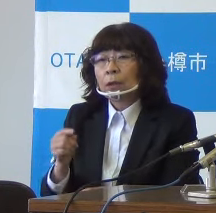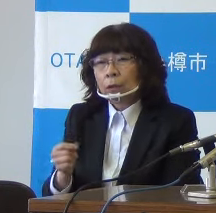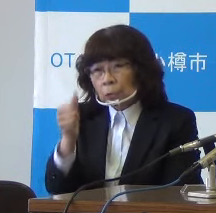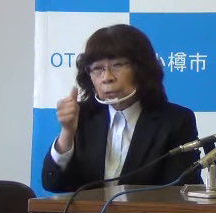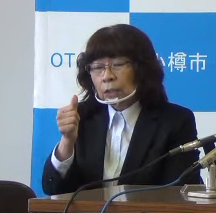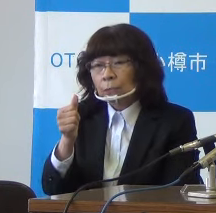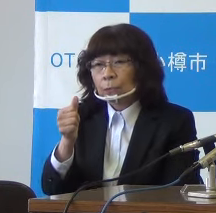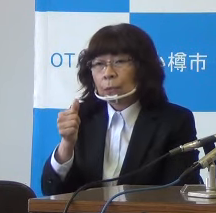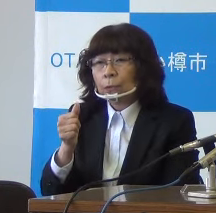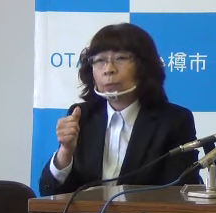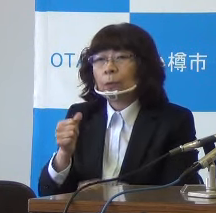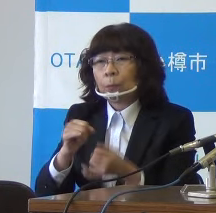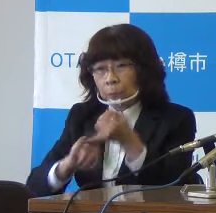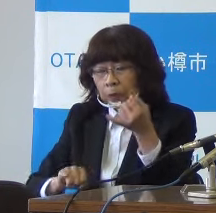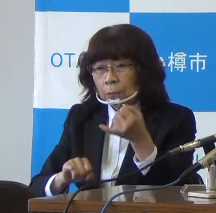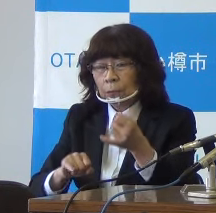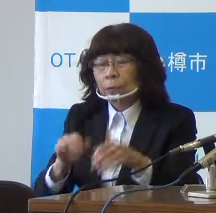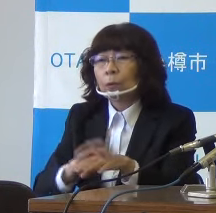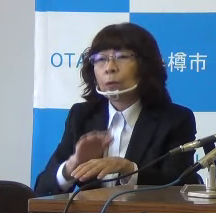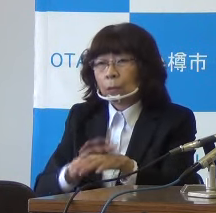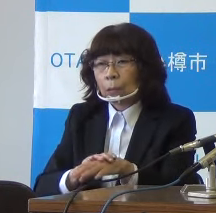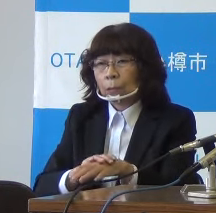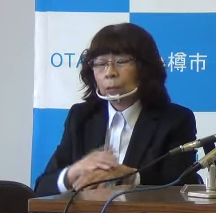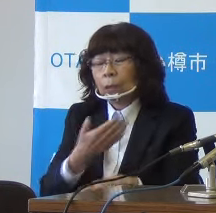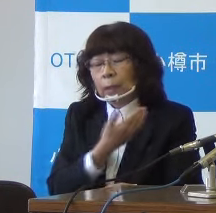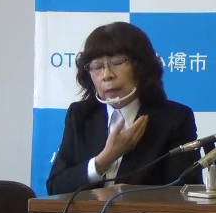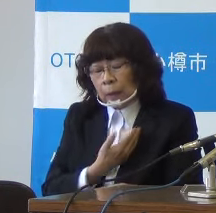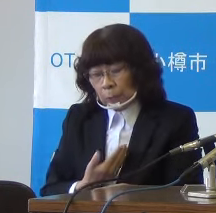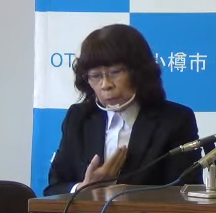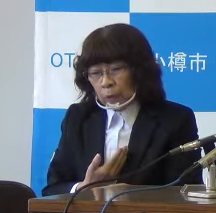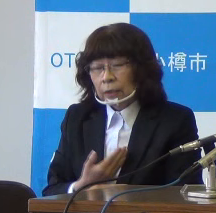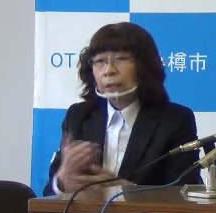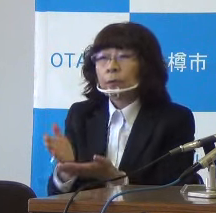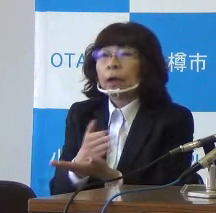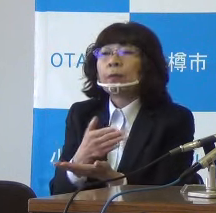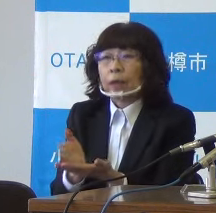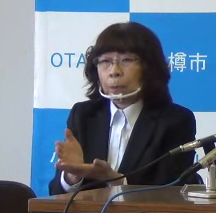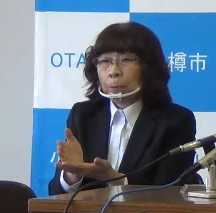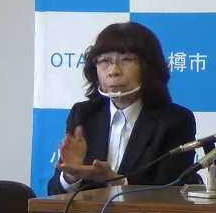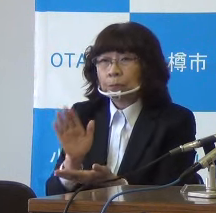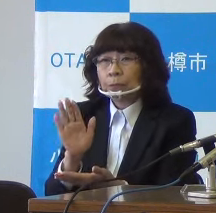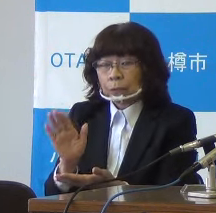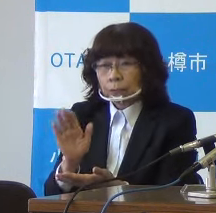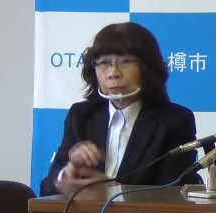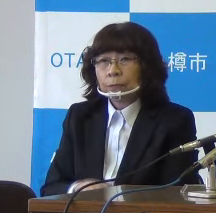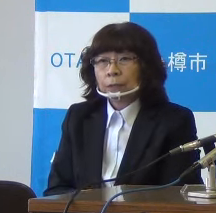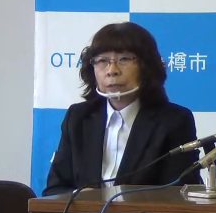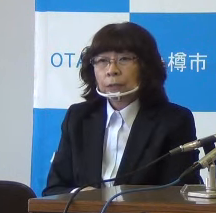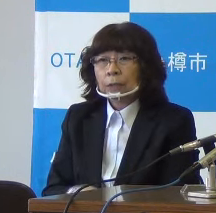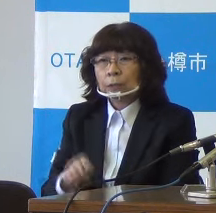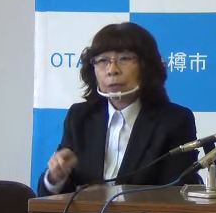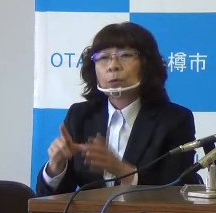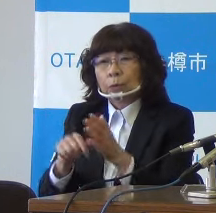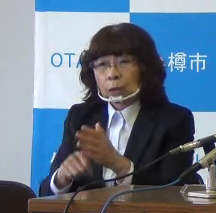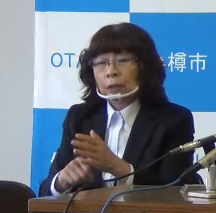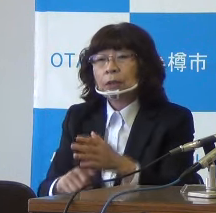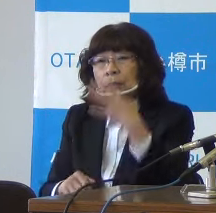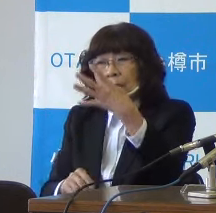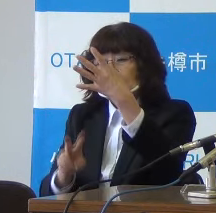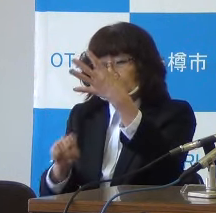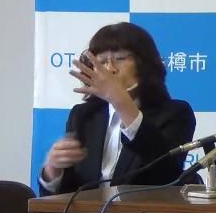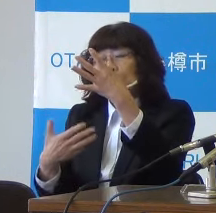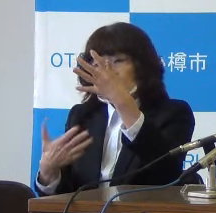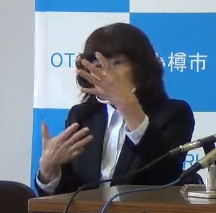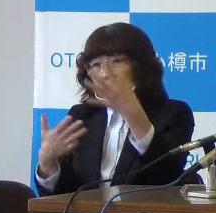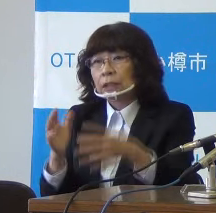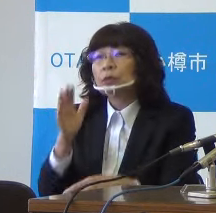する中でやむを得ない状況と判断をし、同日4月28日の